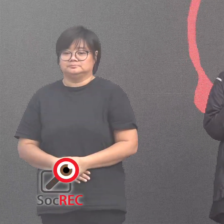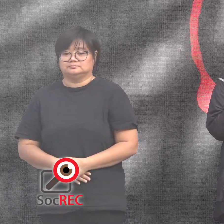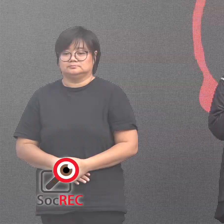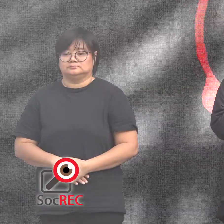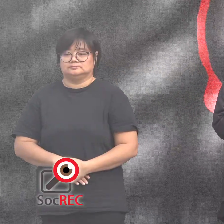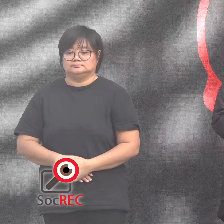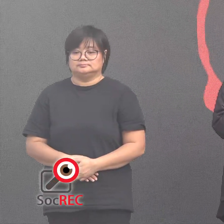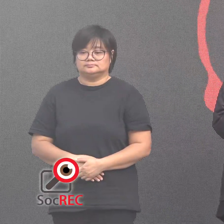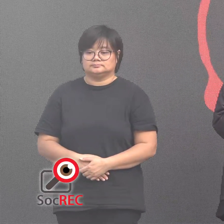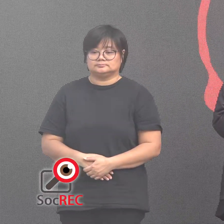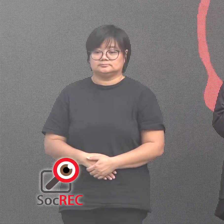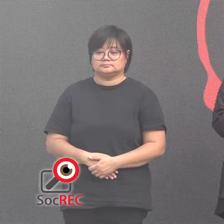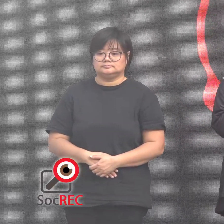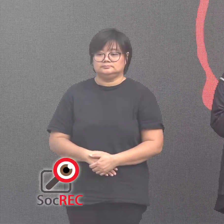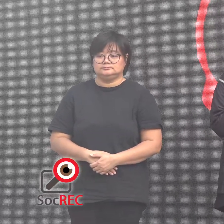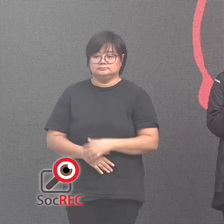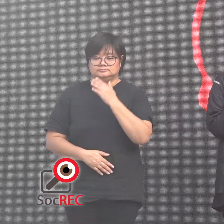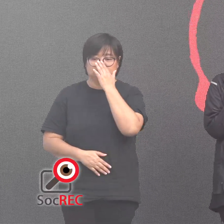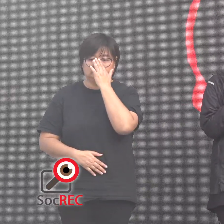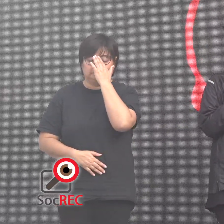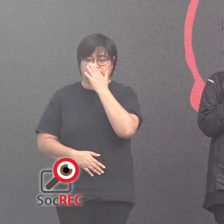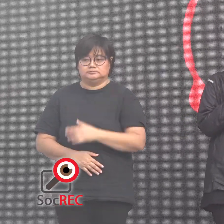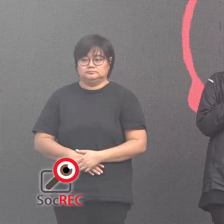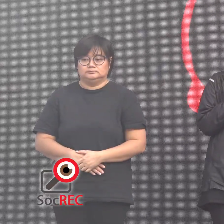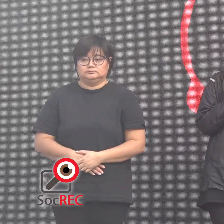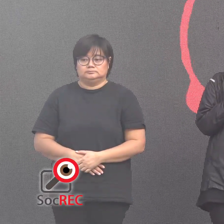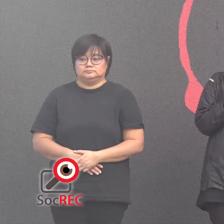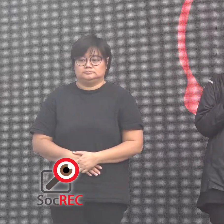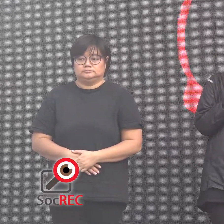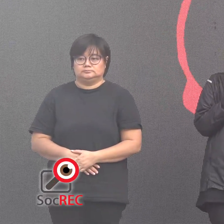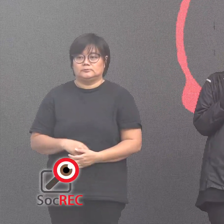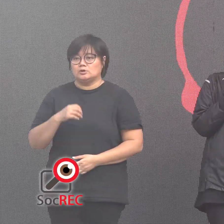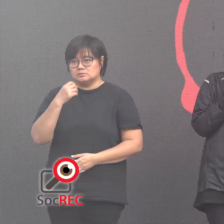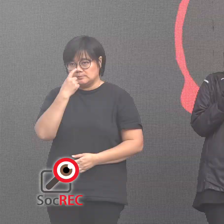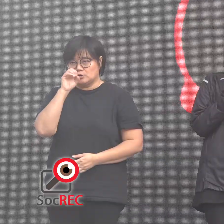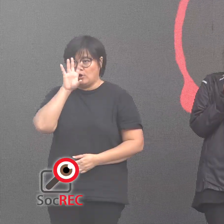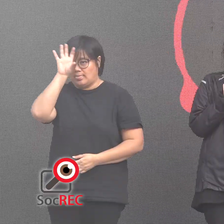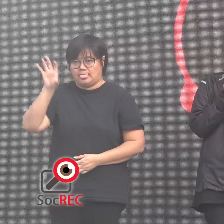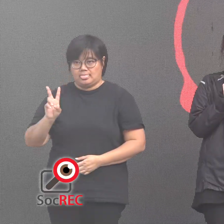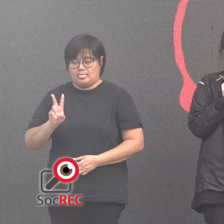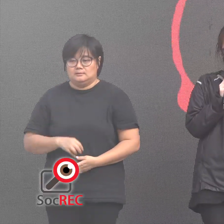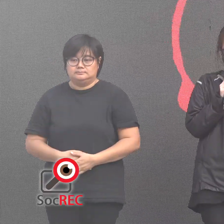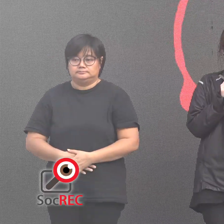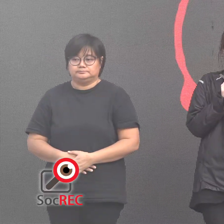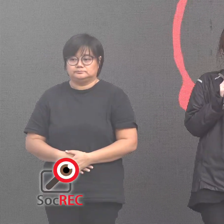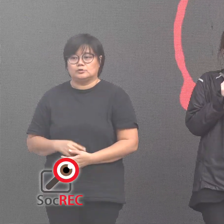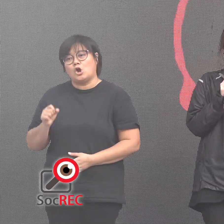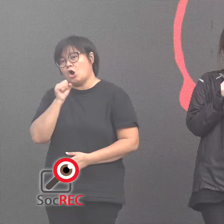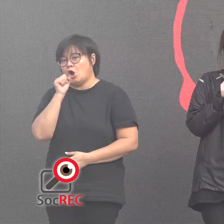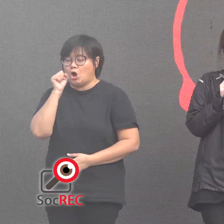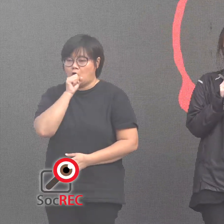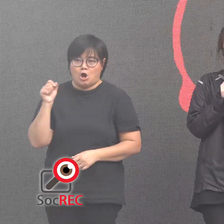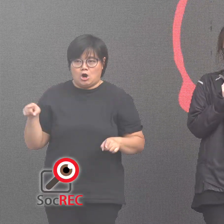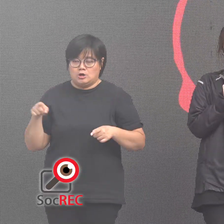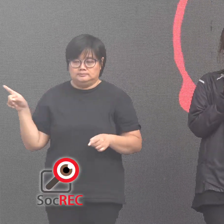Last but not least, let us welcome Mr. Stefano Lodola, Lodola from Italy, and